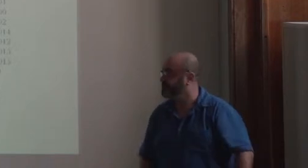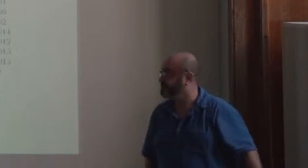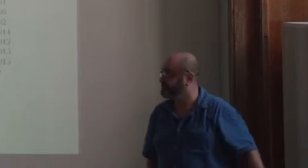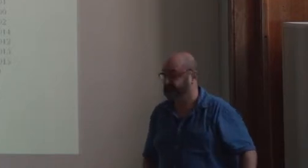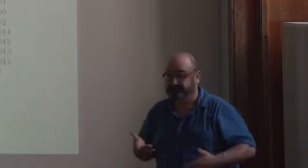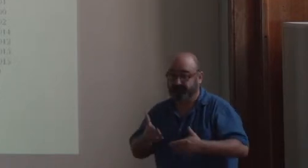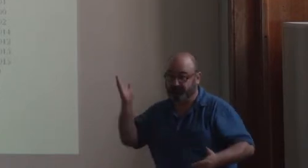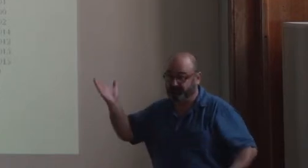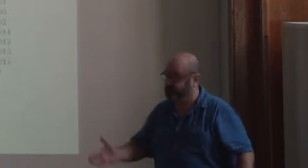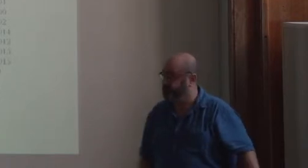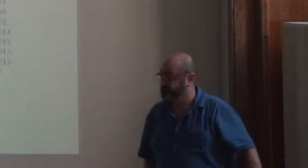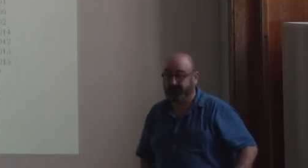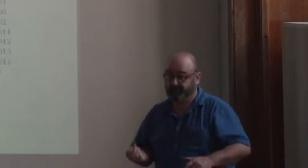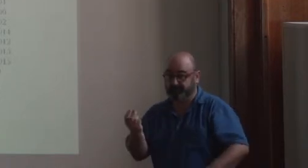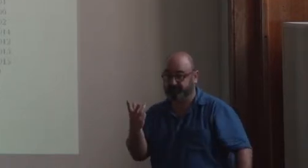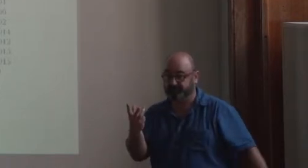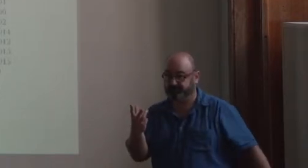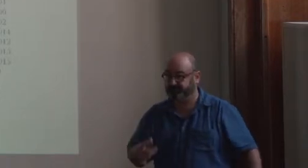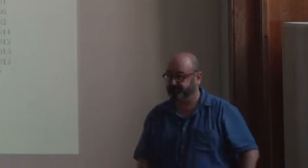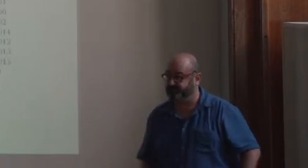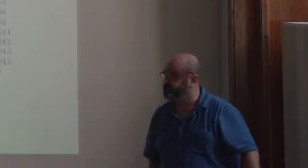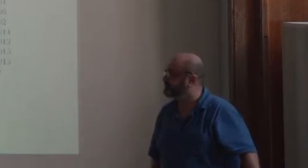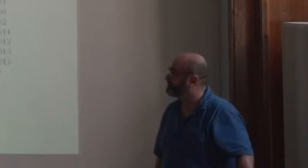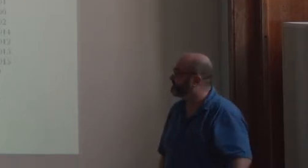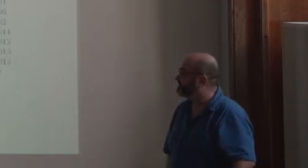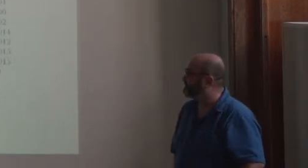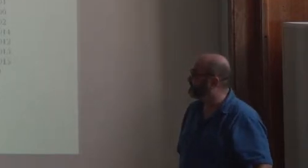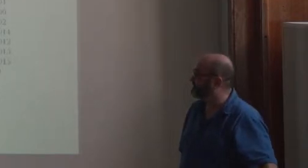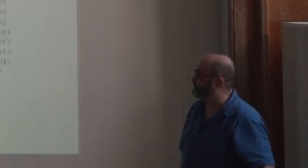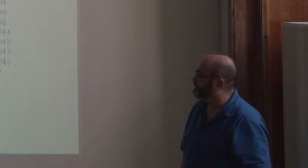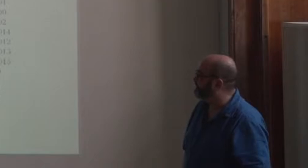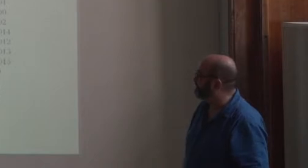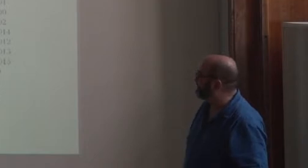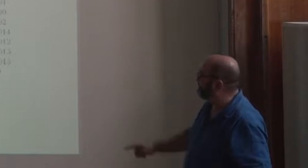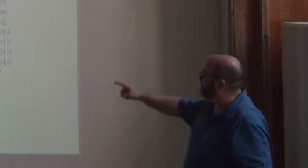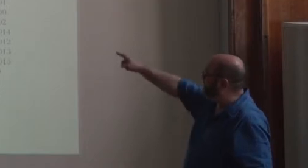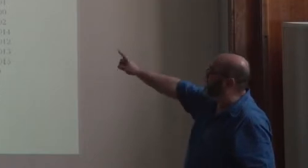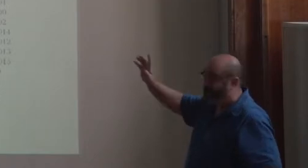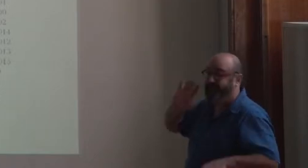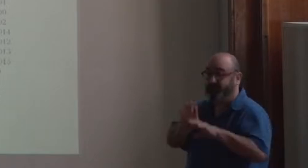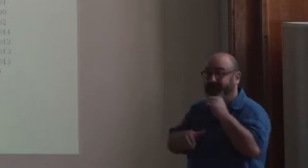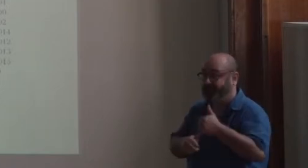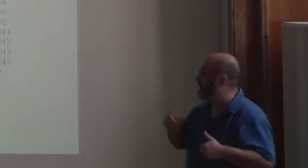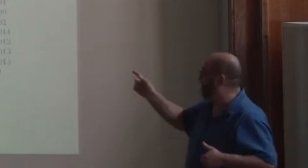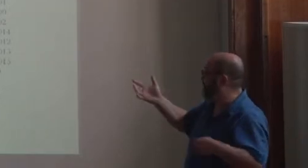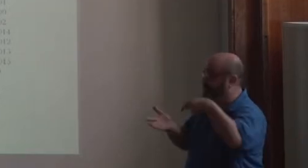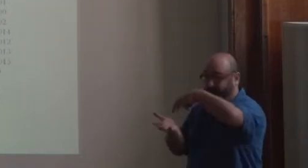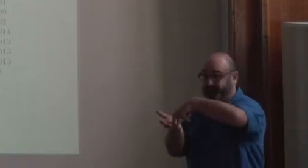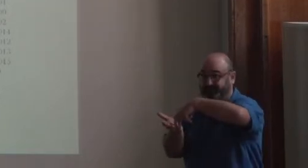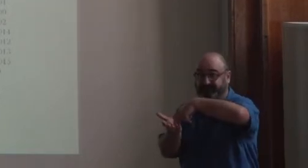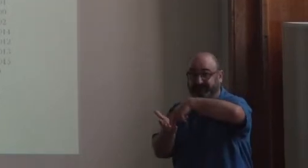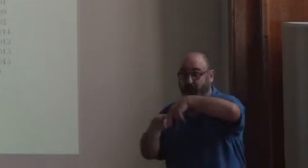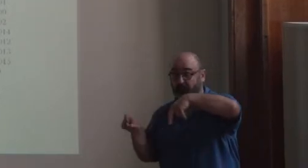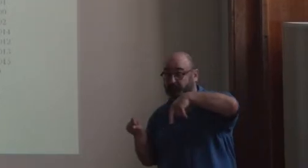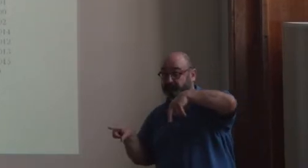C'est pas plus compliqué que ça, et on a la LED qui s'allume, qui s'éteint. C'est si on a choisi le pin sur lequel il y a la LED, sinon c'est un des autres